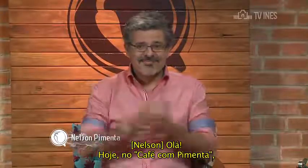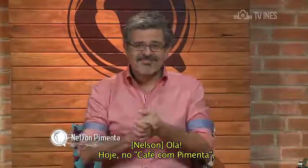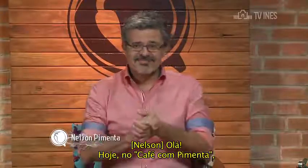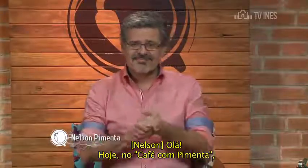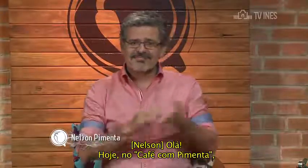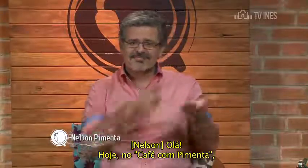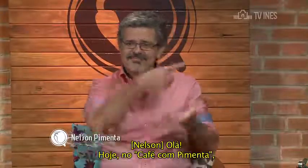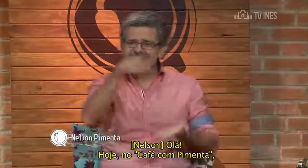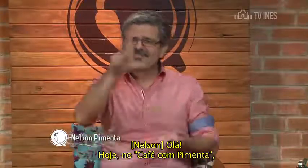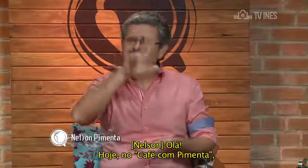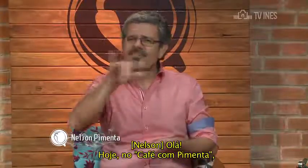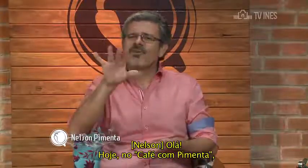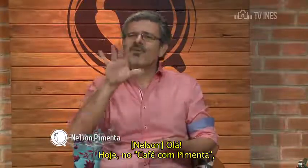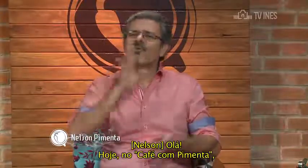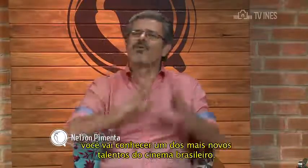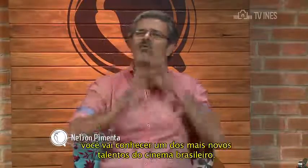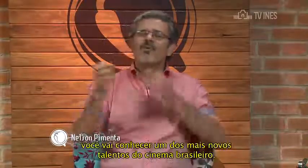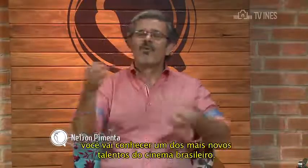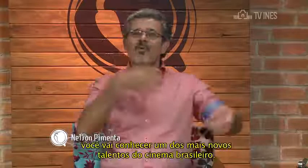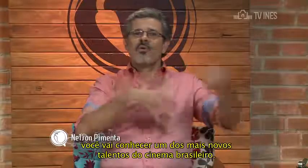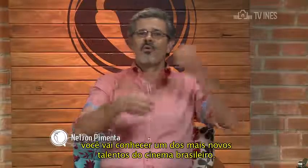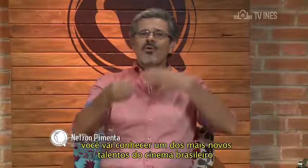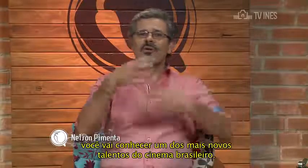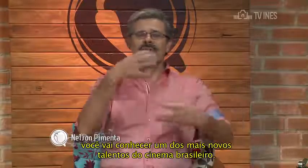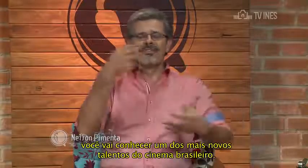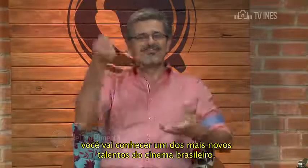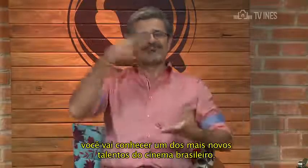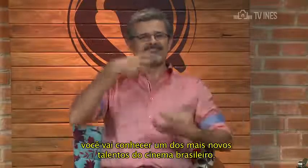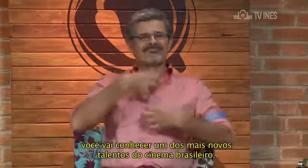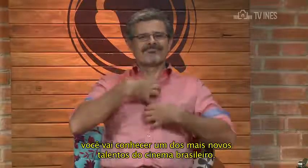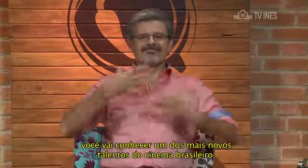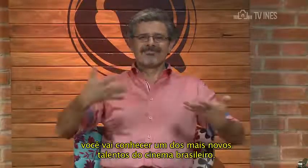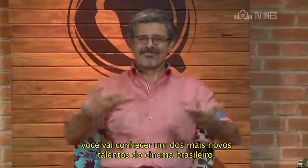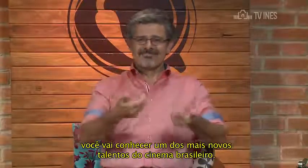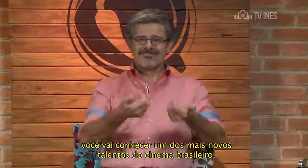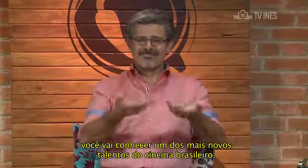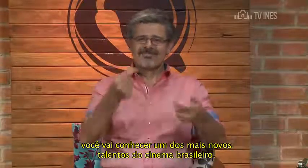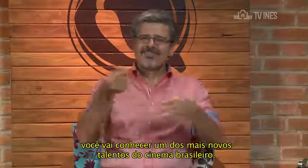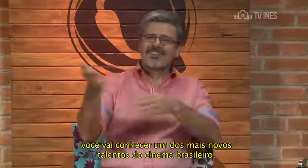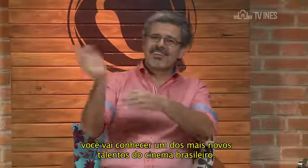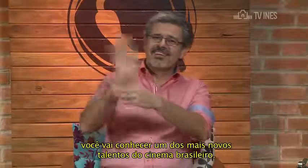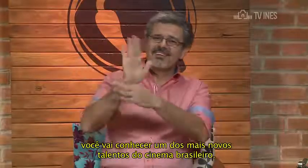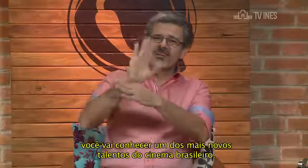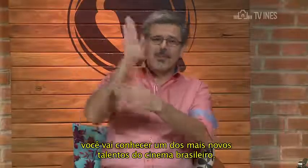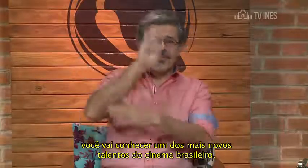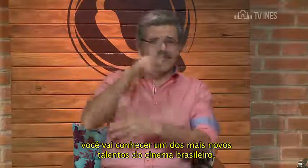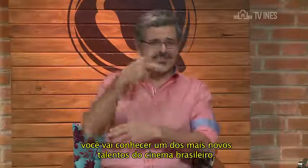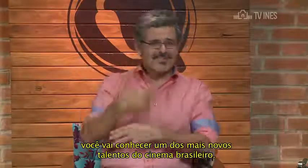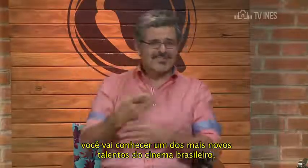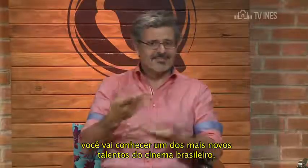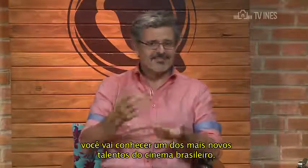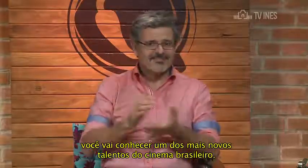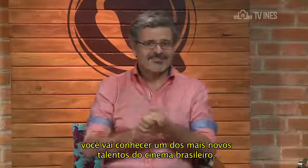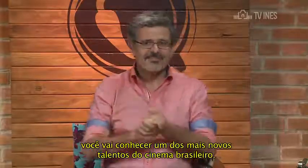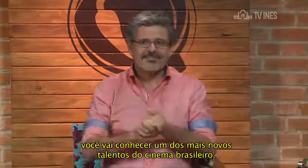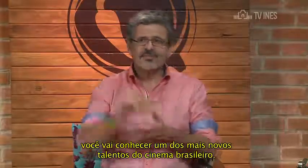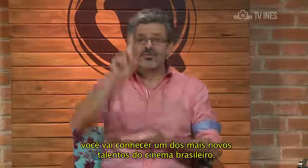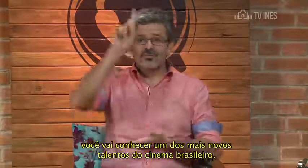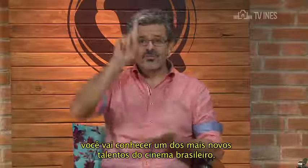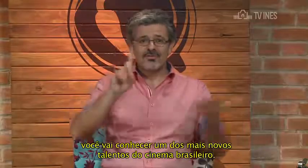Hoje, no Café com Pimenta, você vai conhecer um dos mais novos talentos do cinema